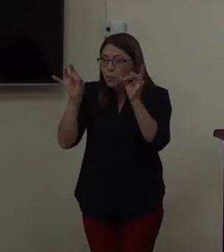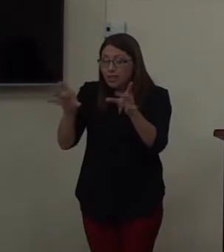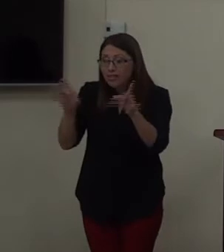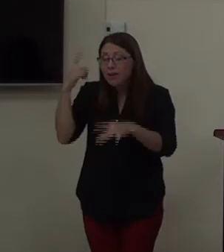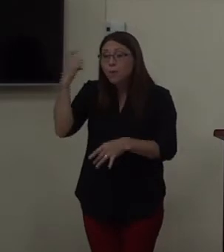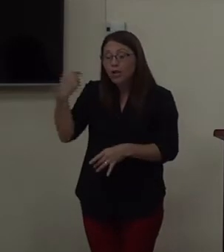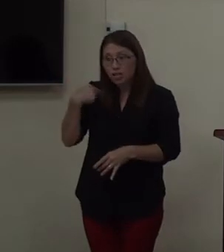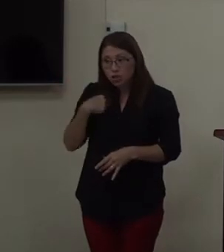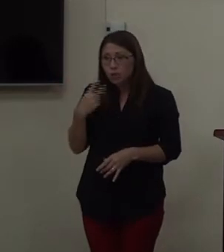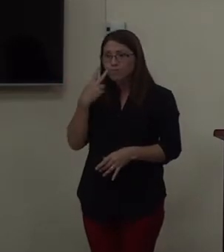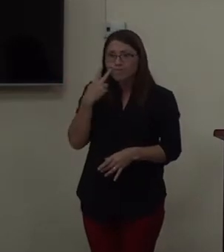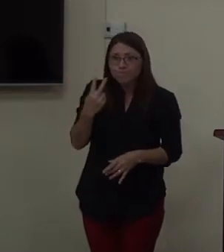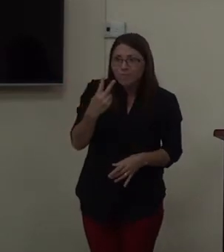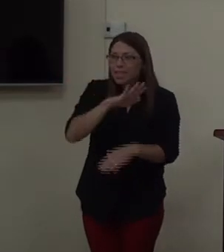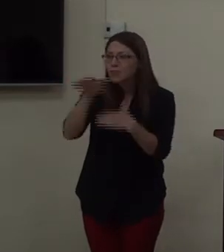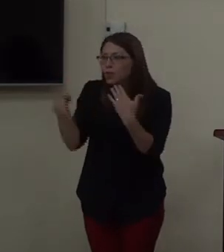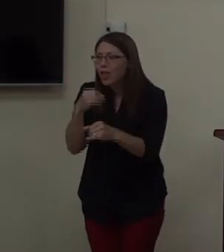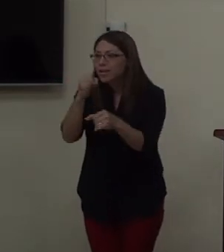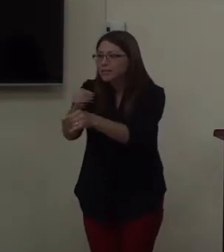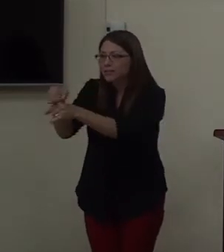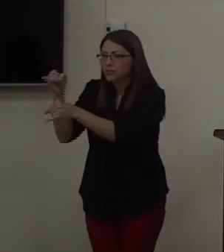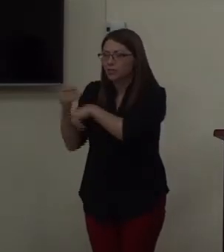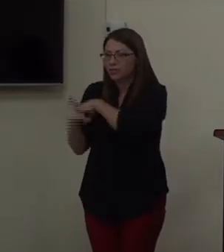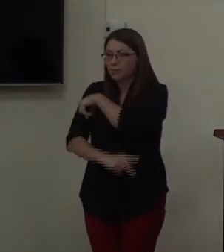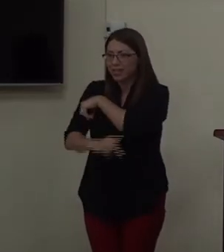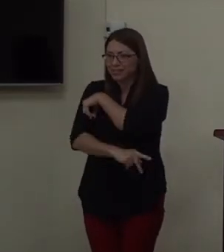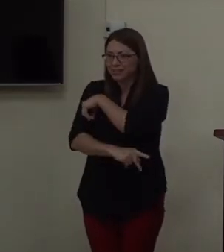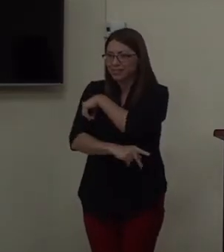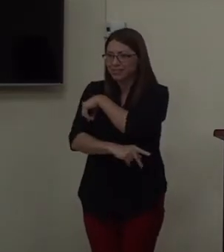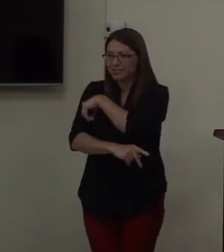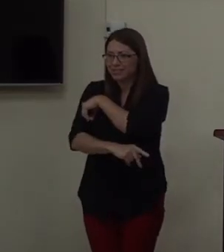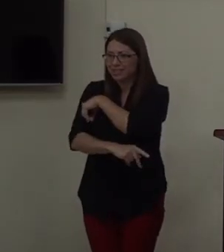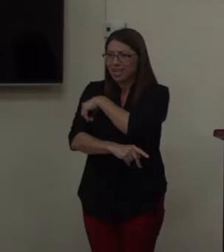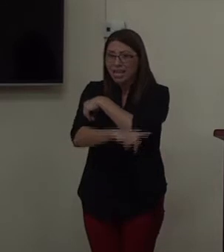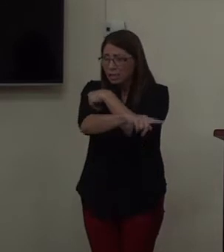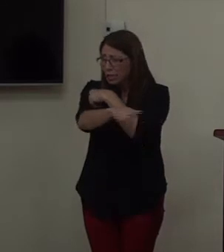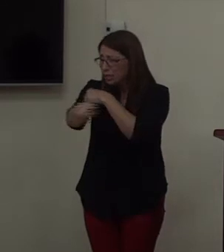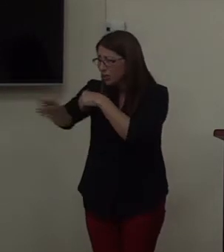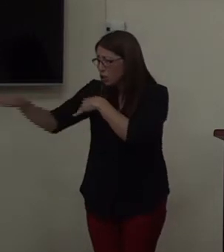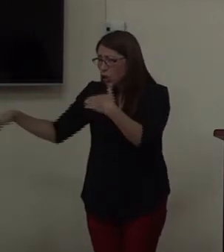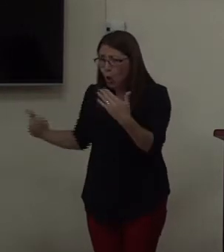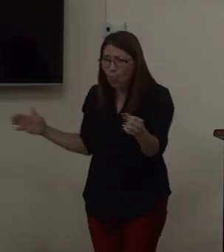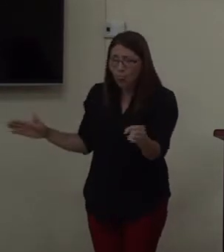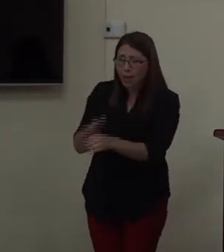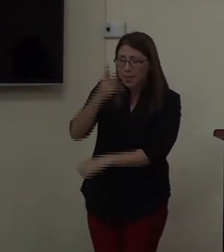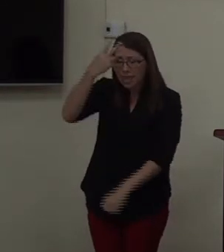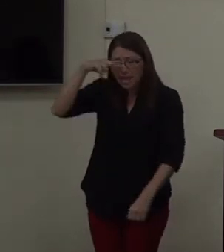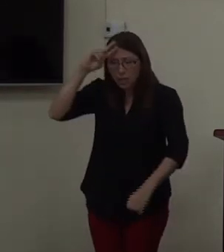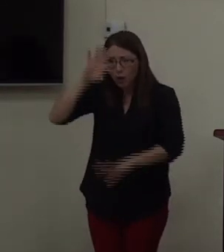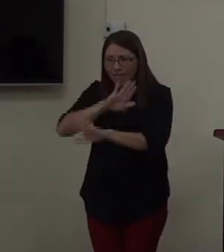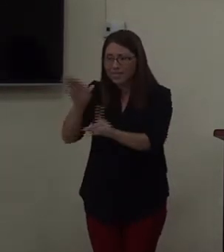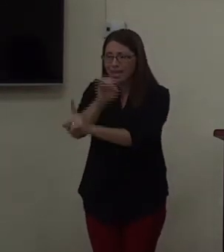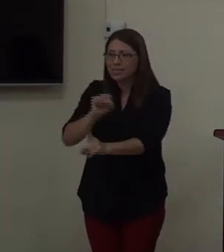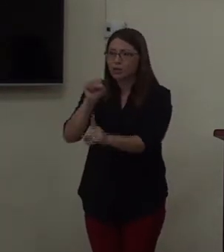me la he encontrado en todas las instituciones del país. Son completamente ignorantes de la situación